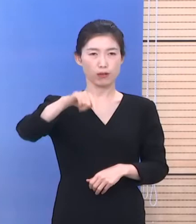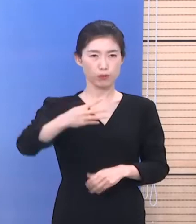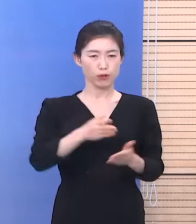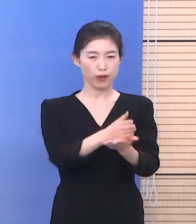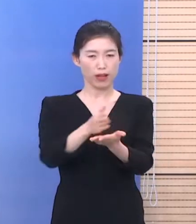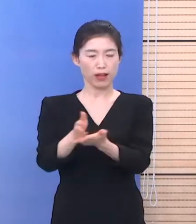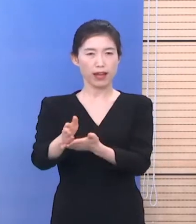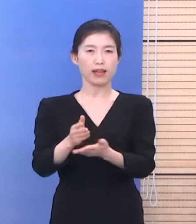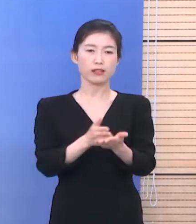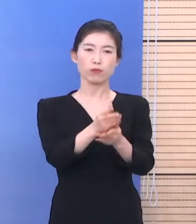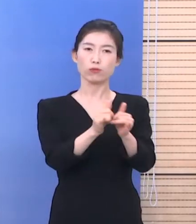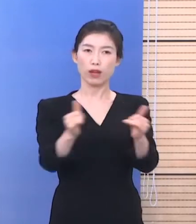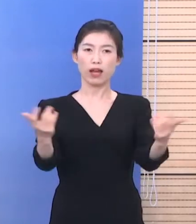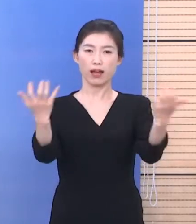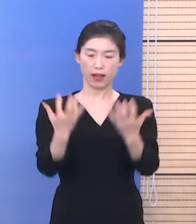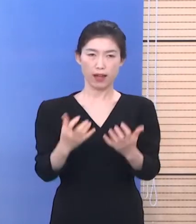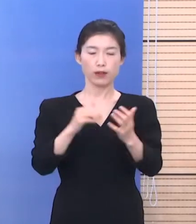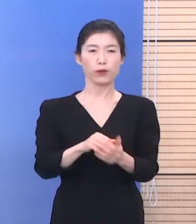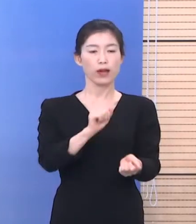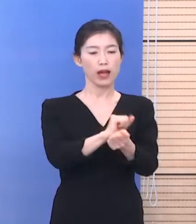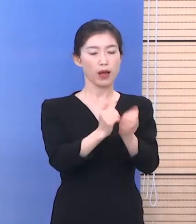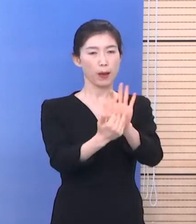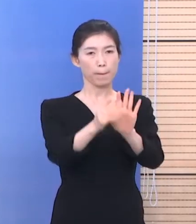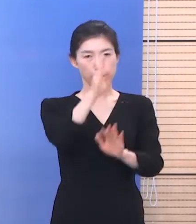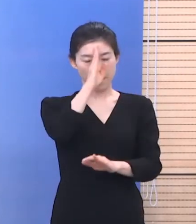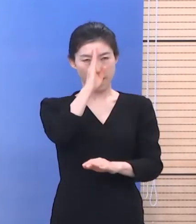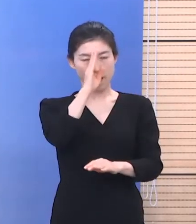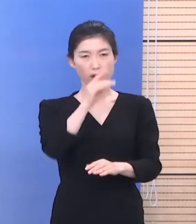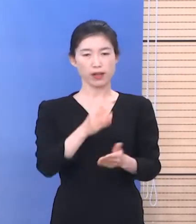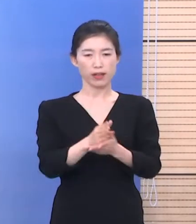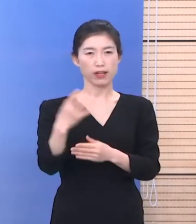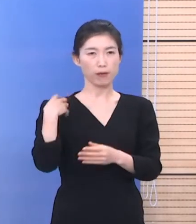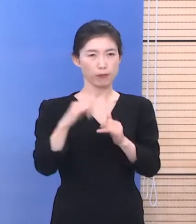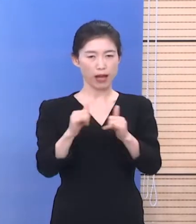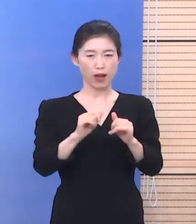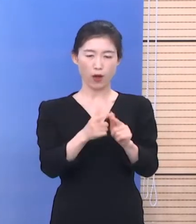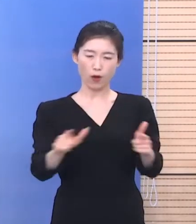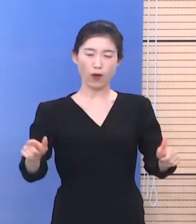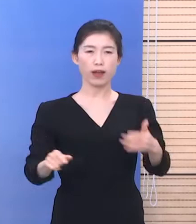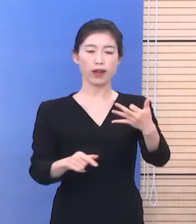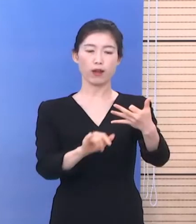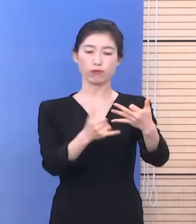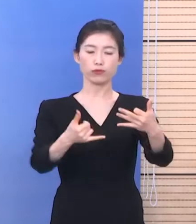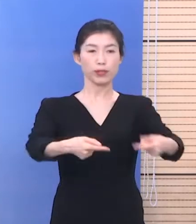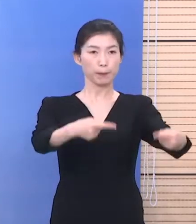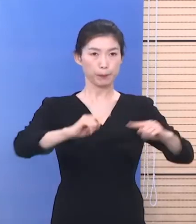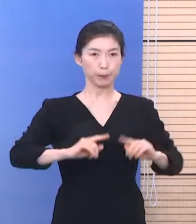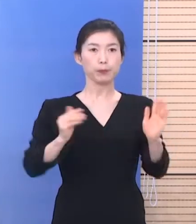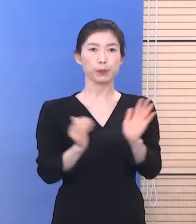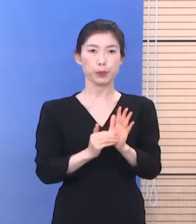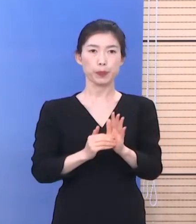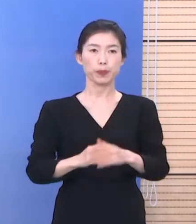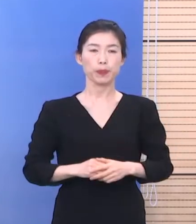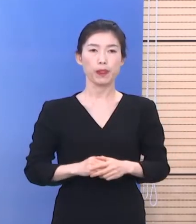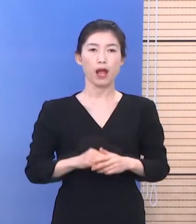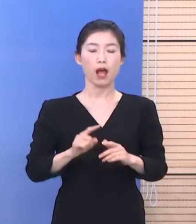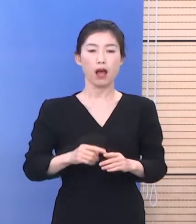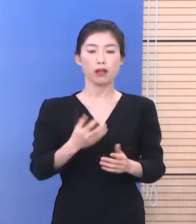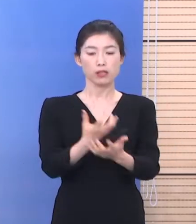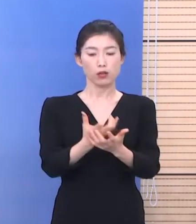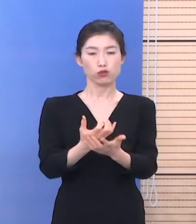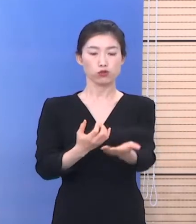전문가와 감염병 임상 전문가 등 총 19분이 참석하였습니다.